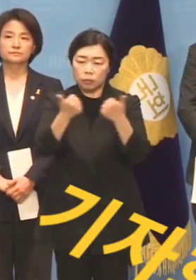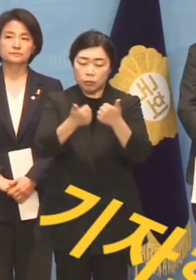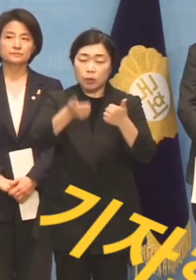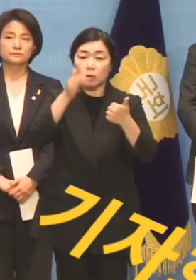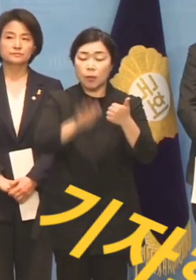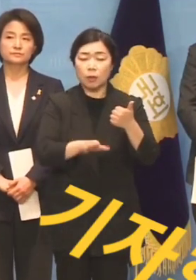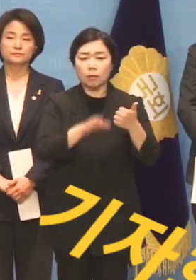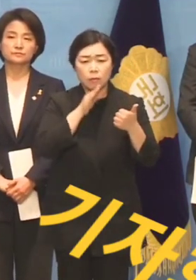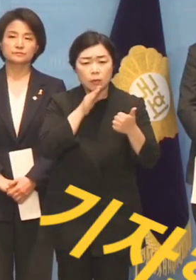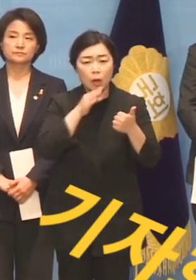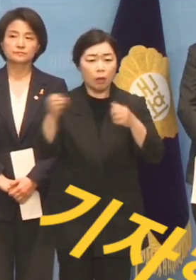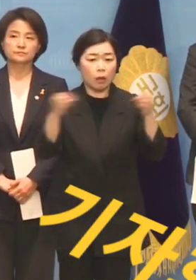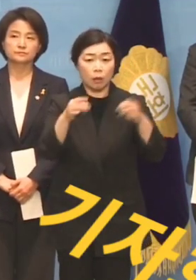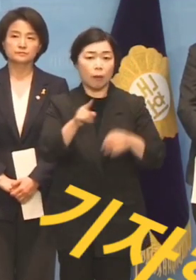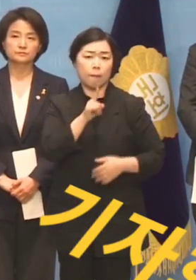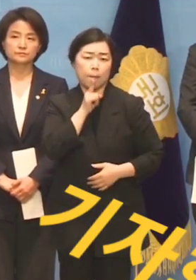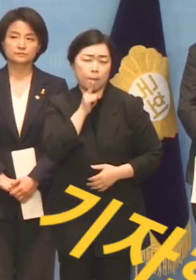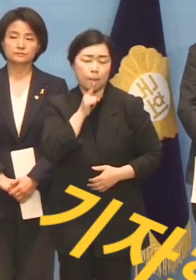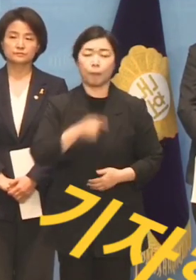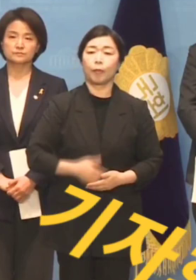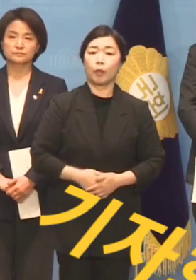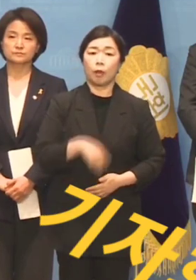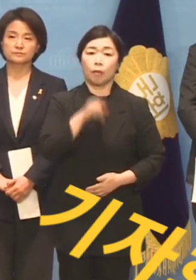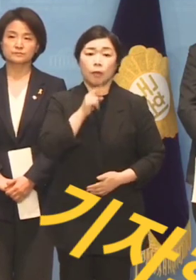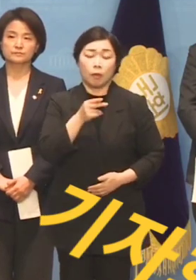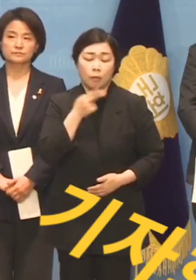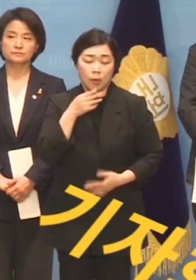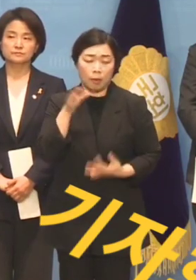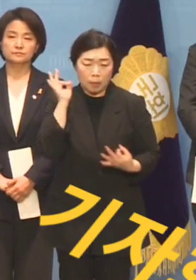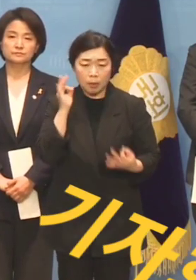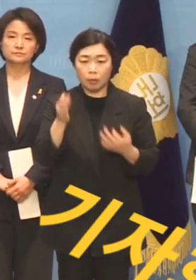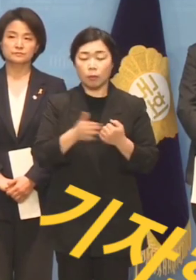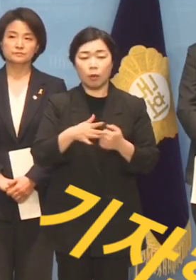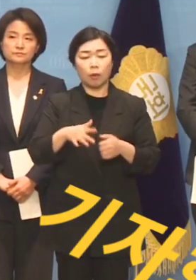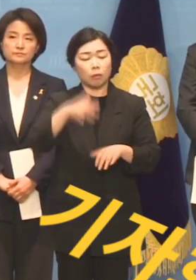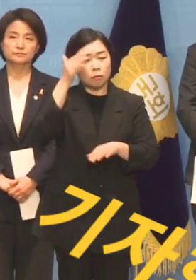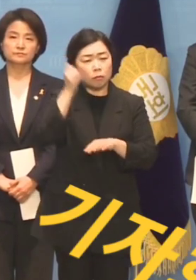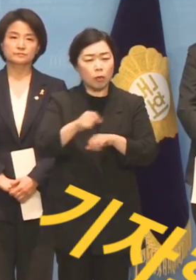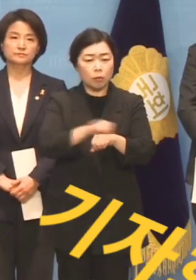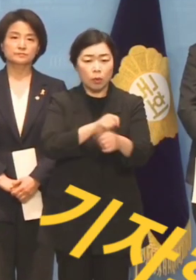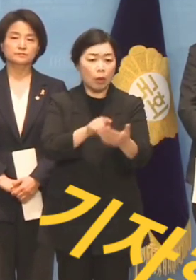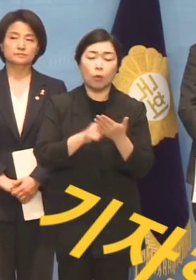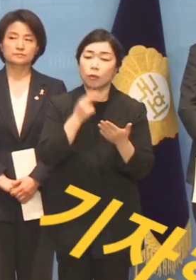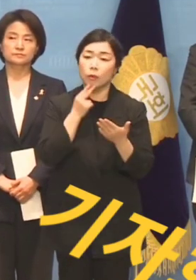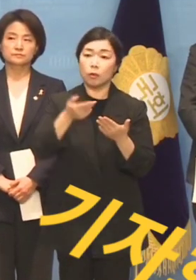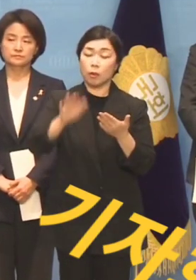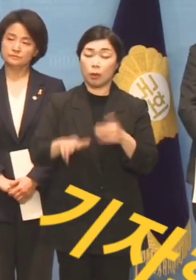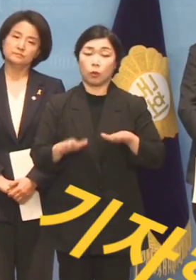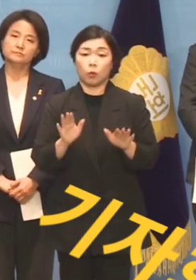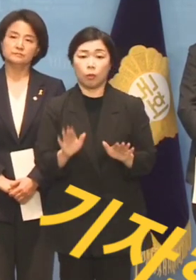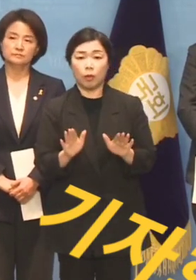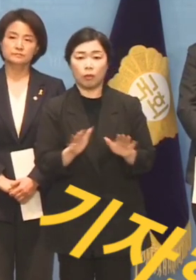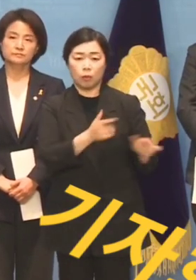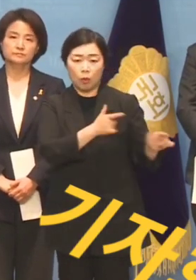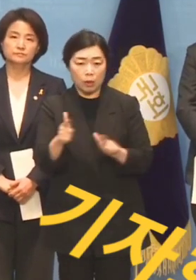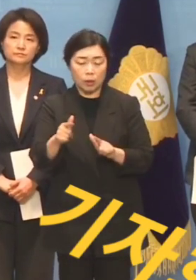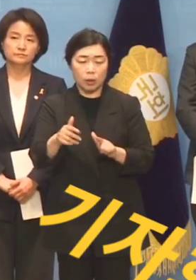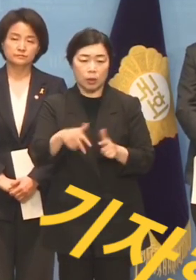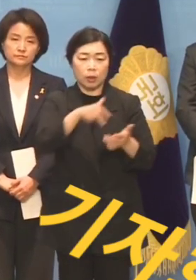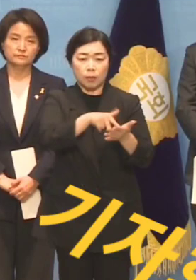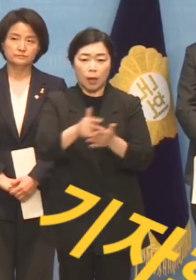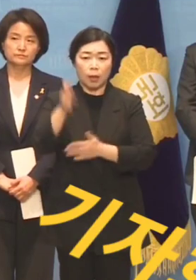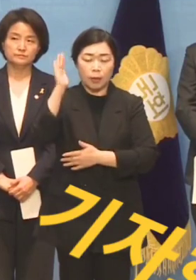실개천들이 모아지질 않아서 이 실개천이 없어서 강물을 못 만들어낸 겁니다. 이번에는 이렇게 다양한